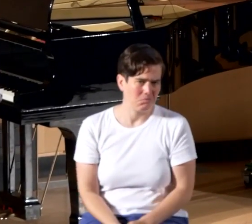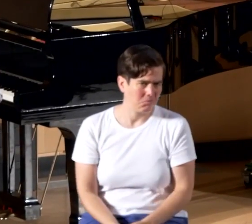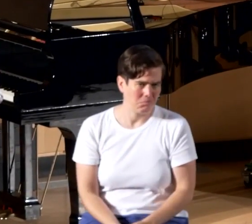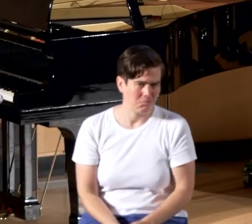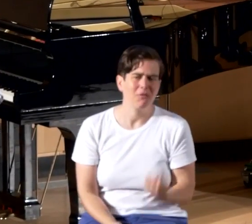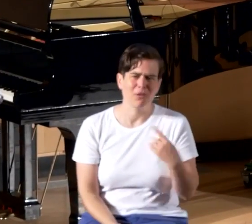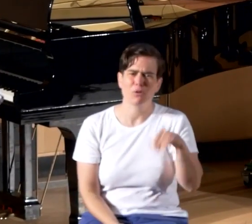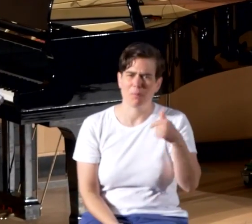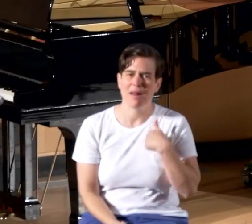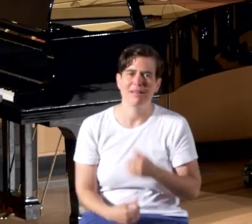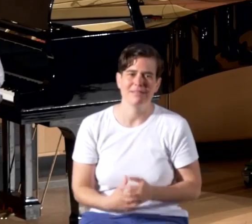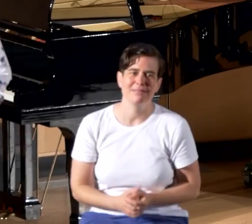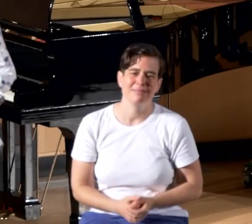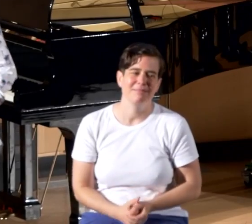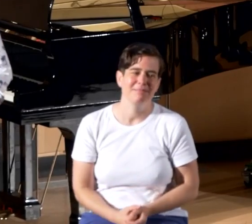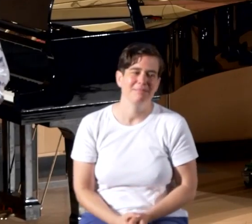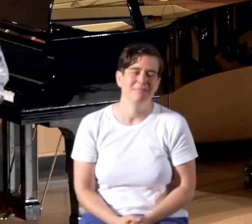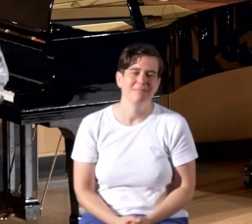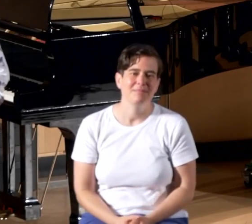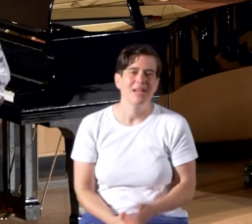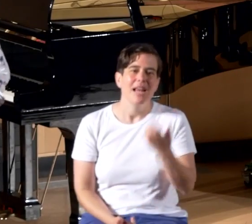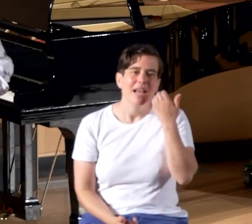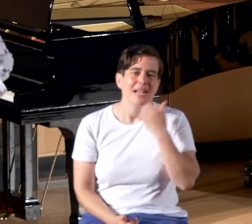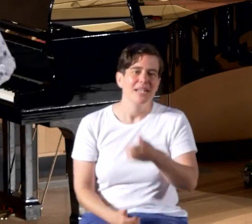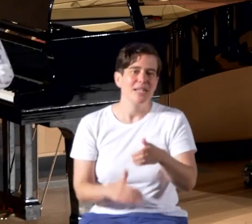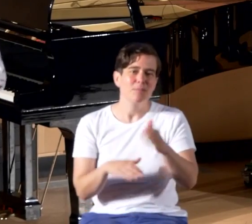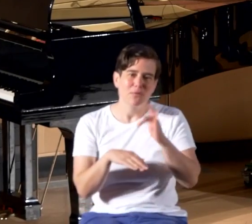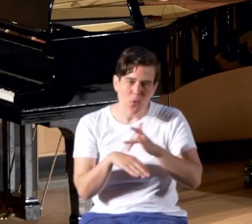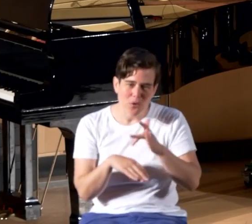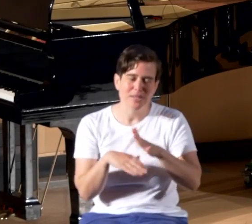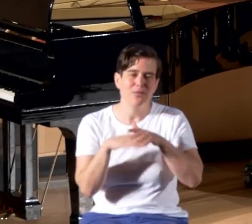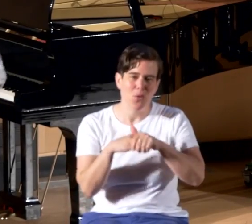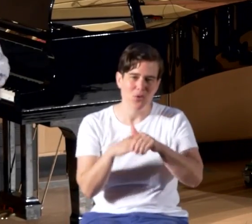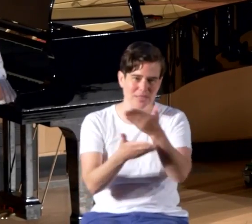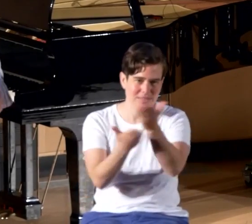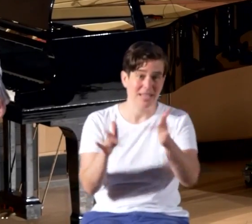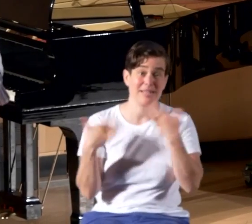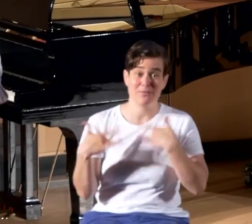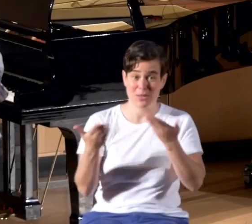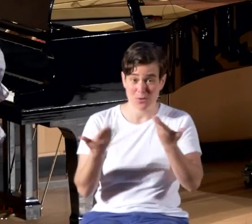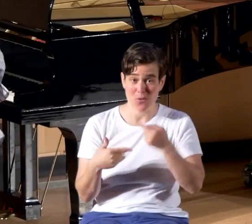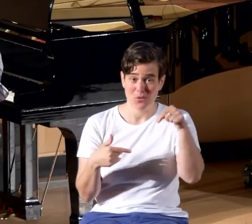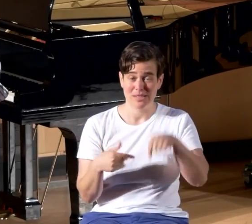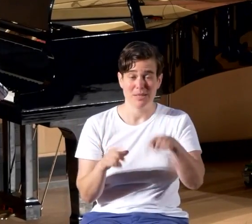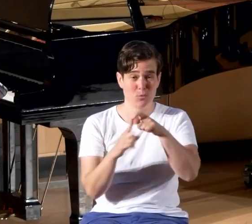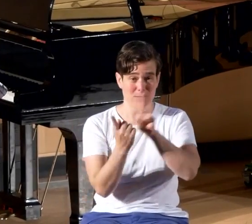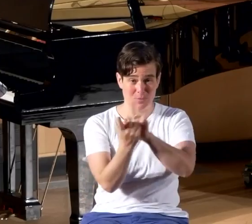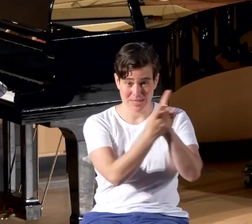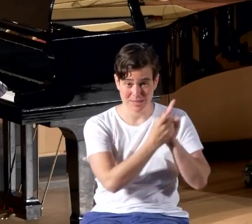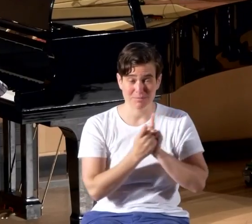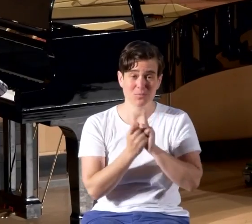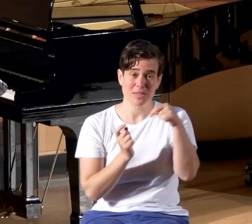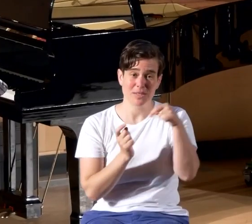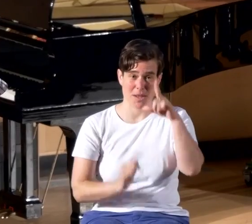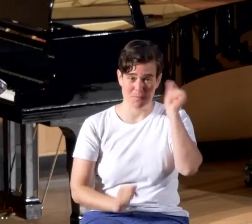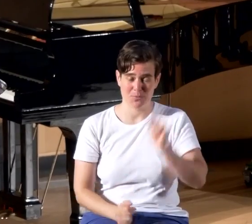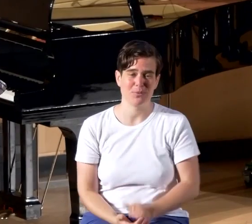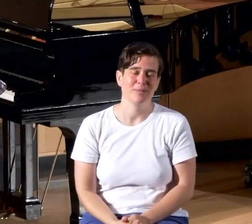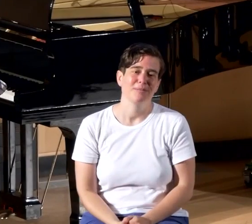fange noch mal von vorne an. Liebe Freundinnen und Freunde, herzlich willkommen zu den positiven Begegnungen in